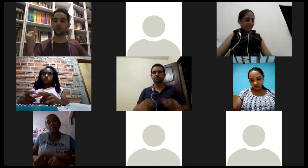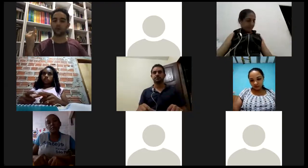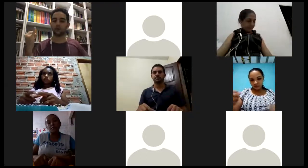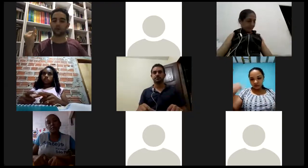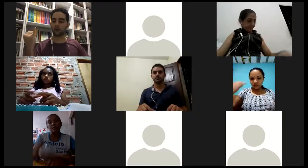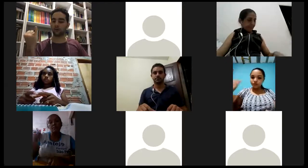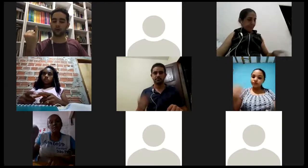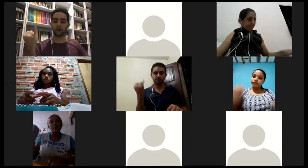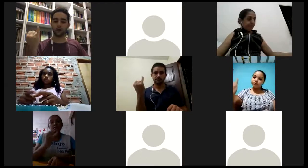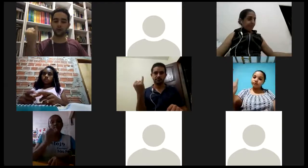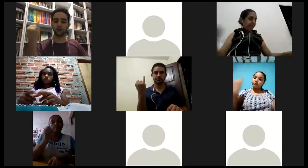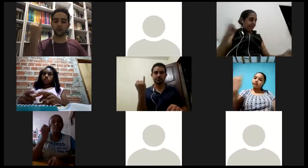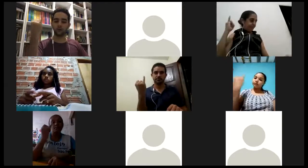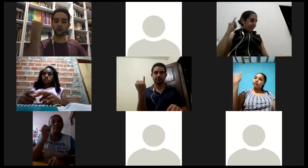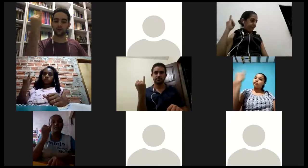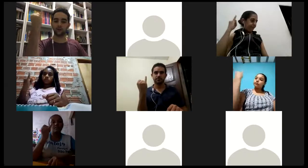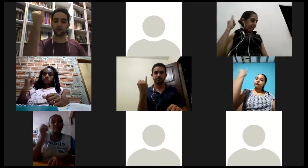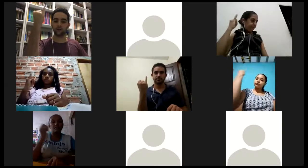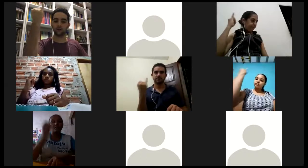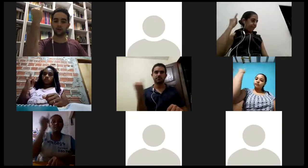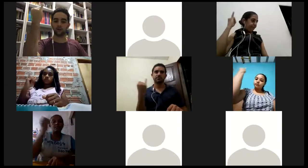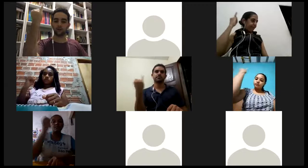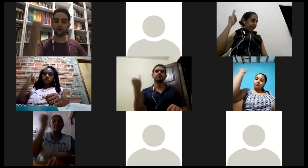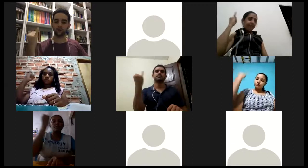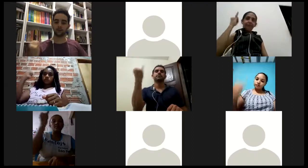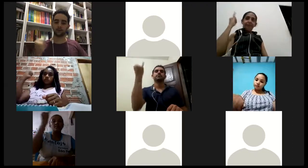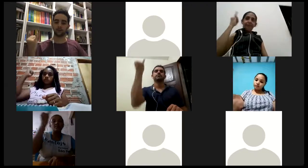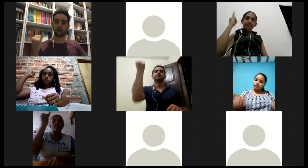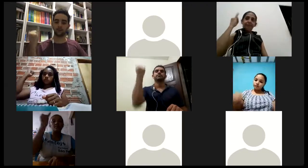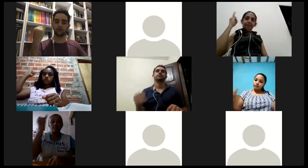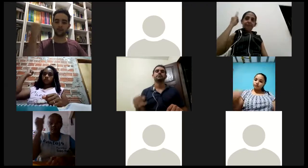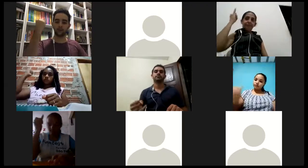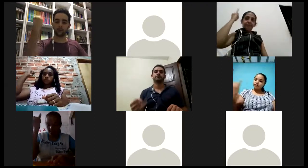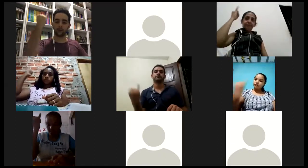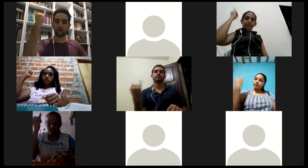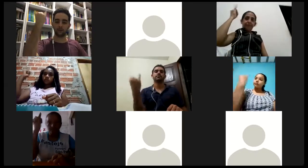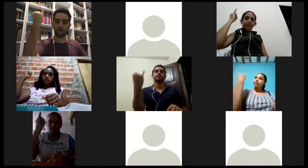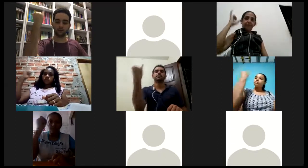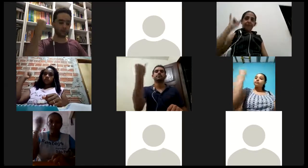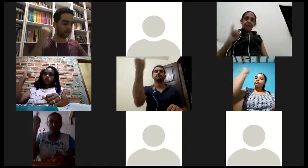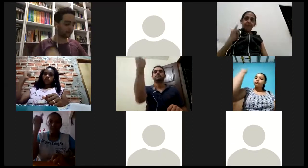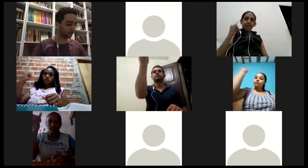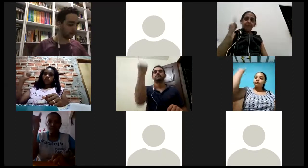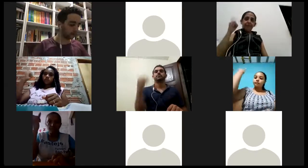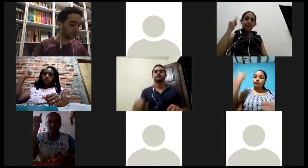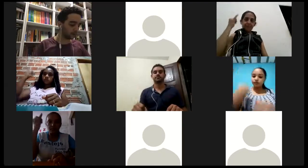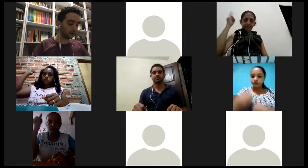Importante, com a vogal I, fazendo ó, para cima, rodando. Importante.